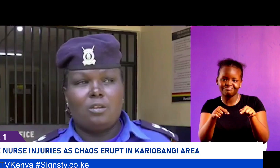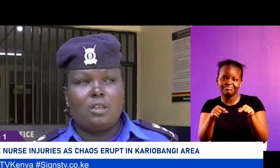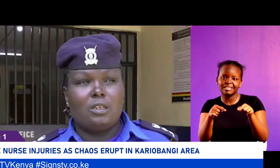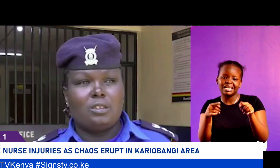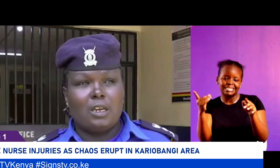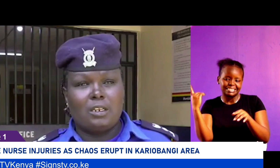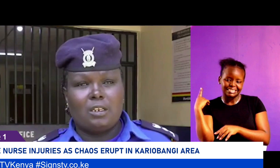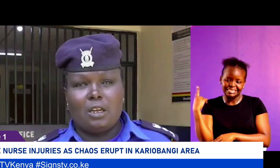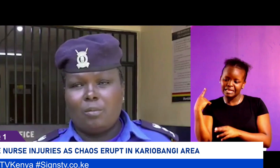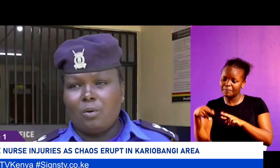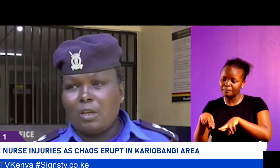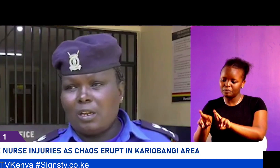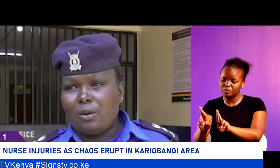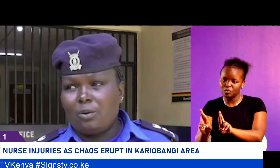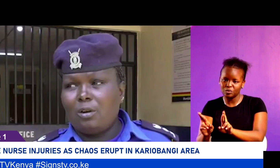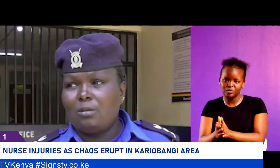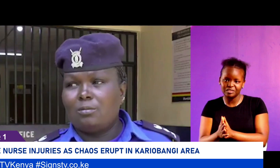They started blocking the road,